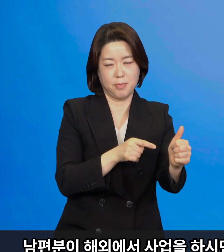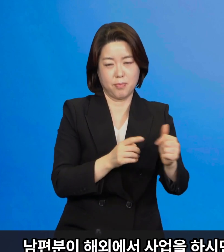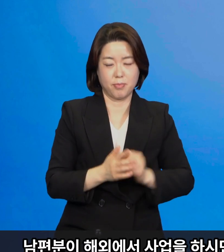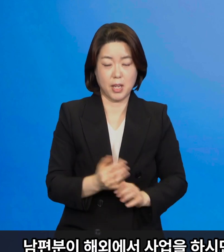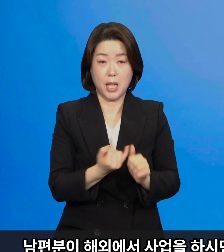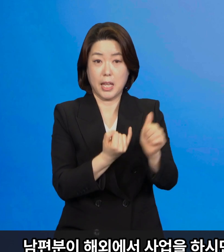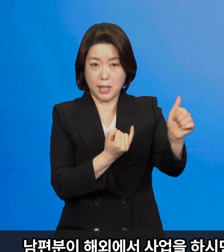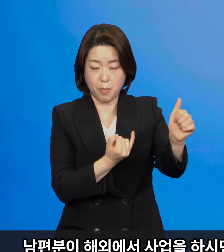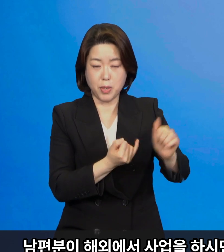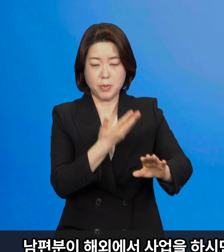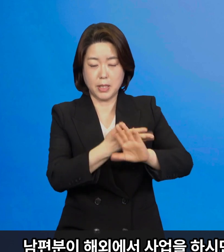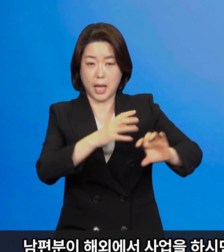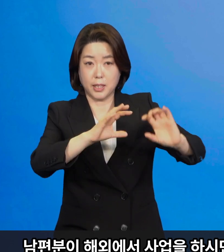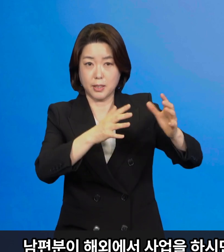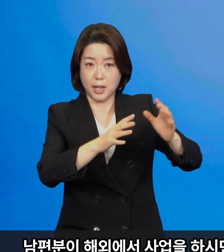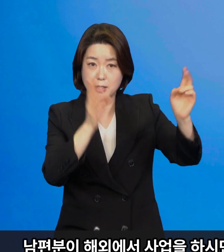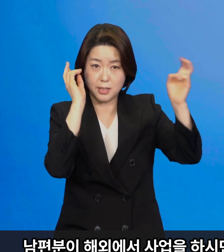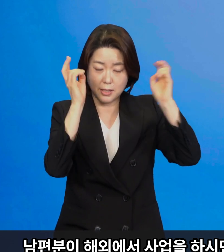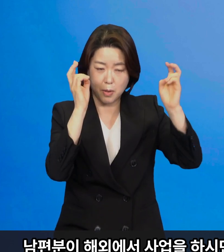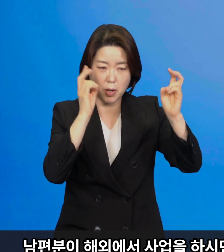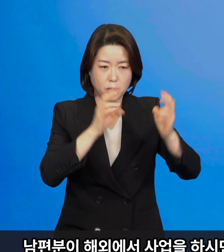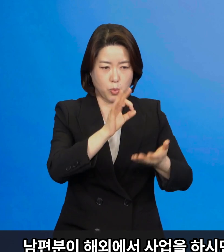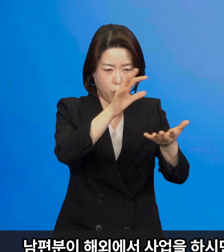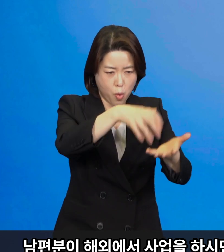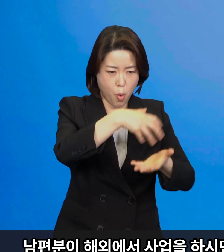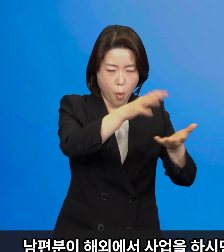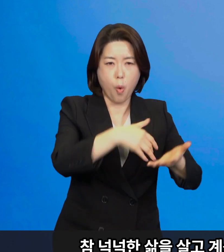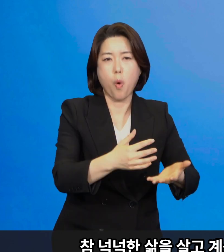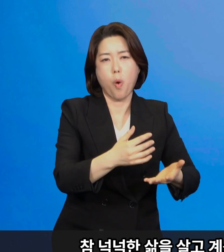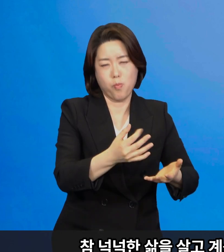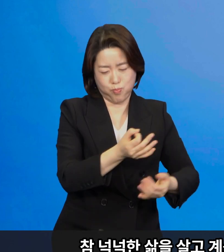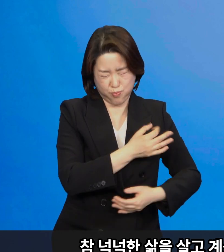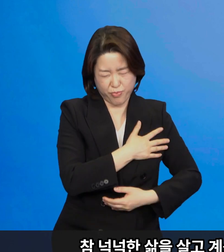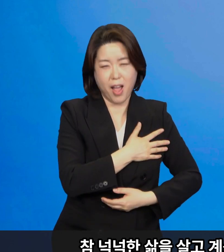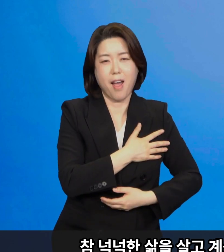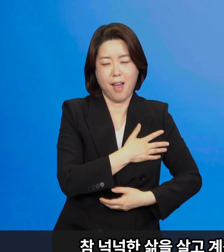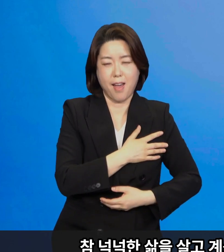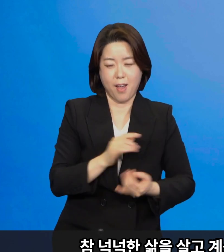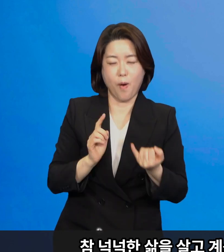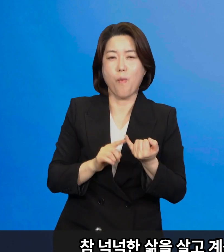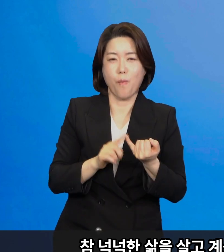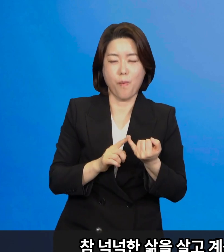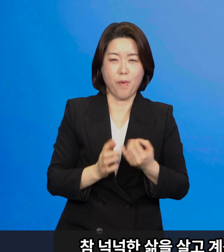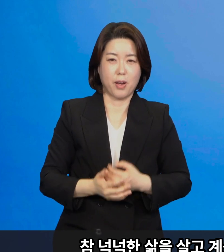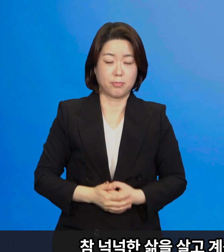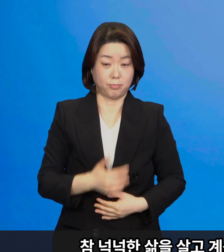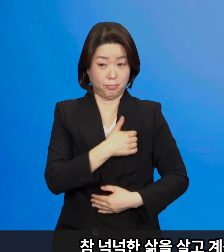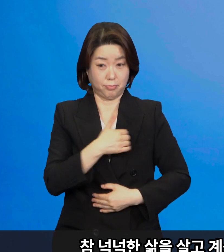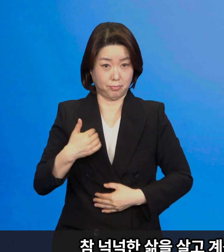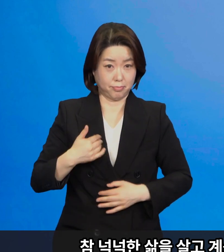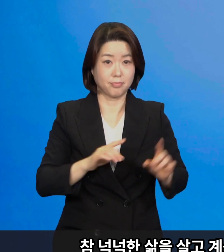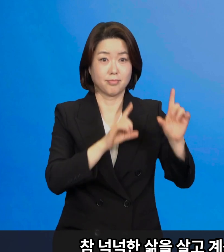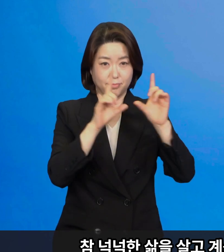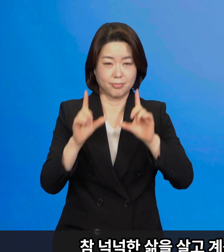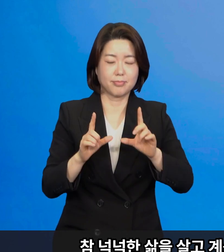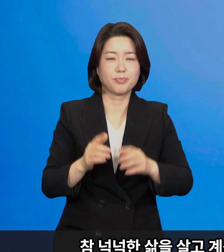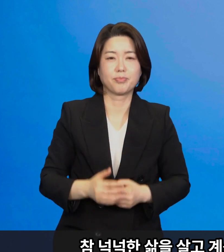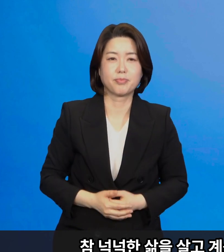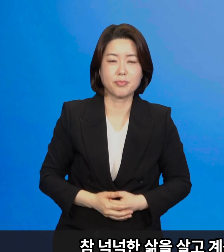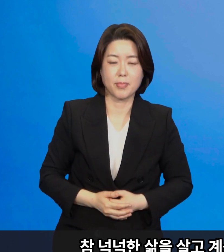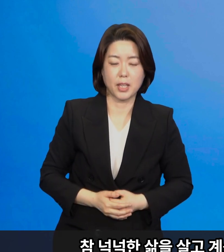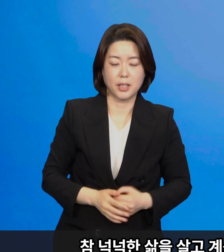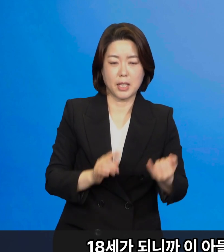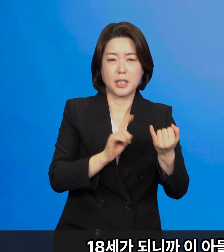해외에서 사업을 하시면서 돈을 많이 버시던 분이었습니다. 참 넉넉한 삶을 살고 계셨는데 이